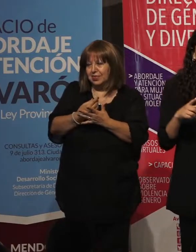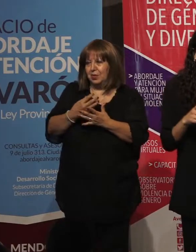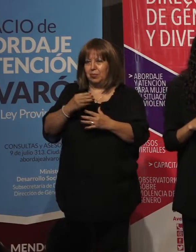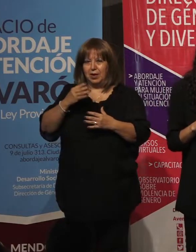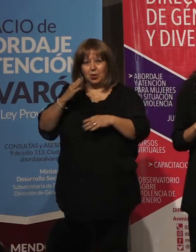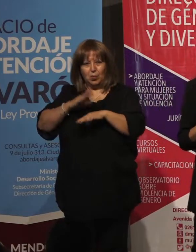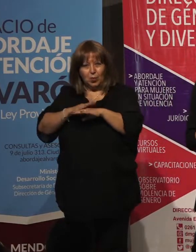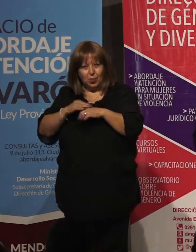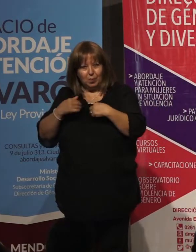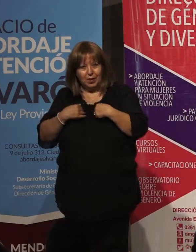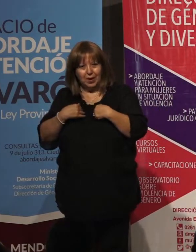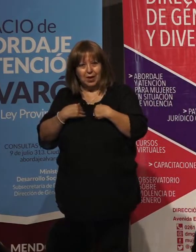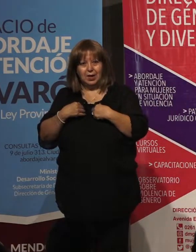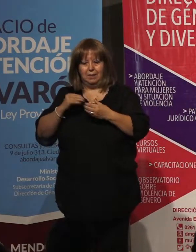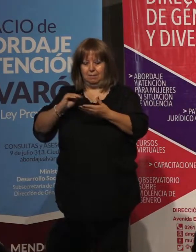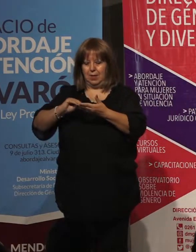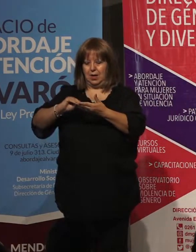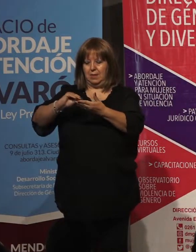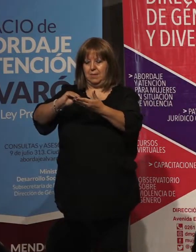Entonces,